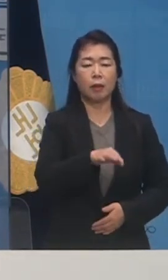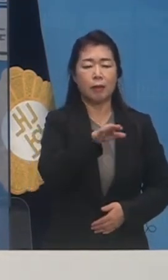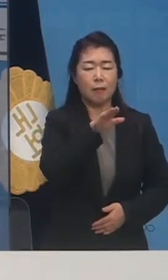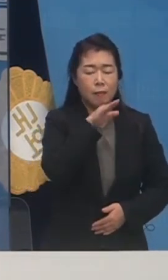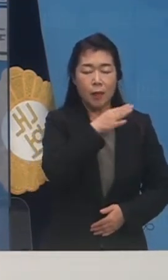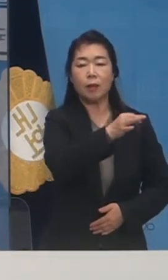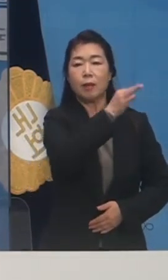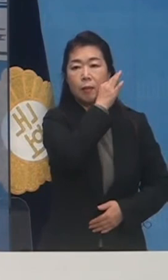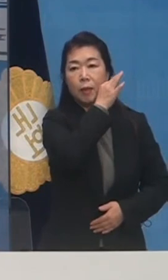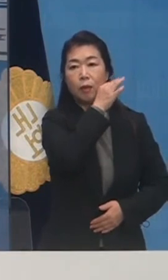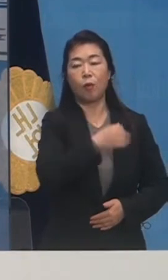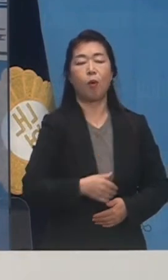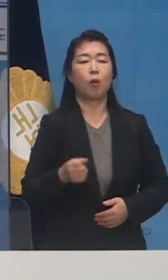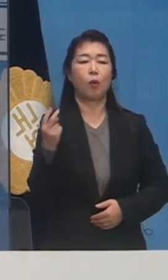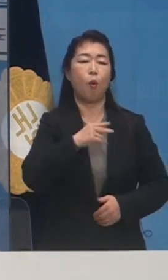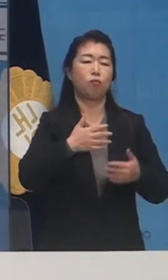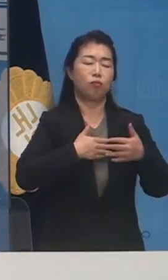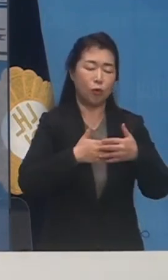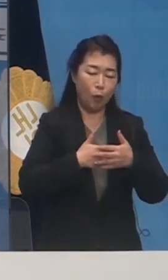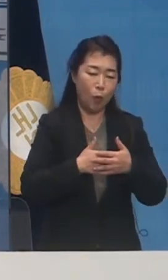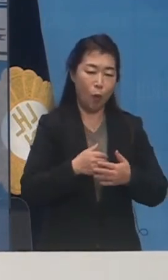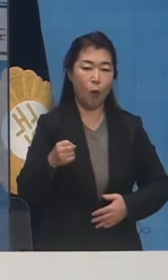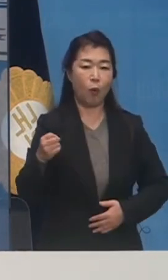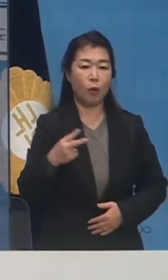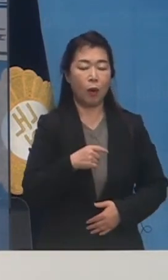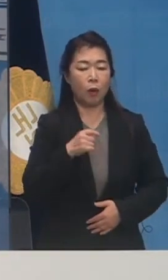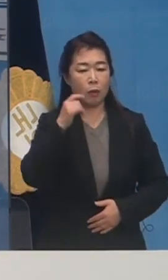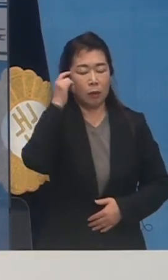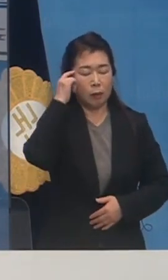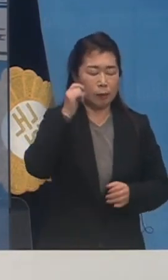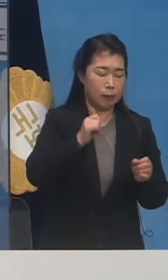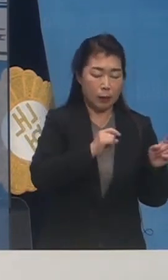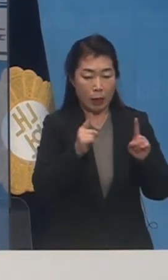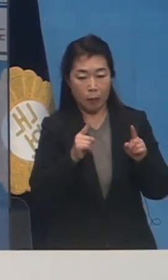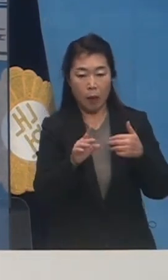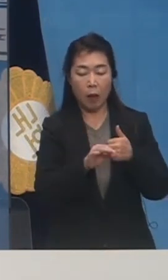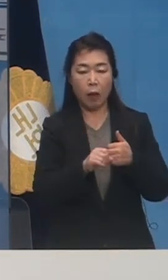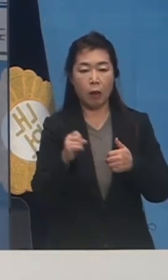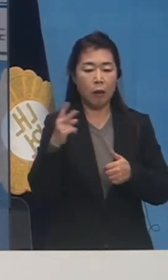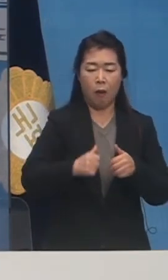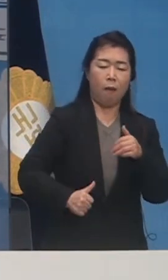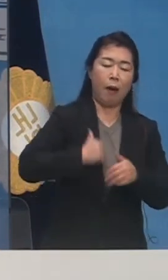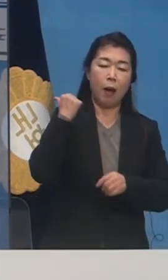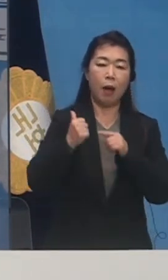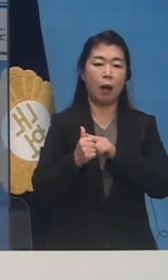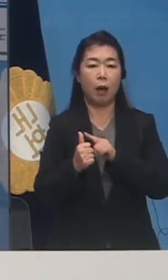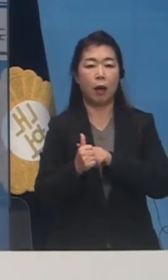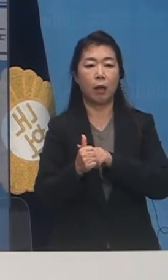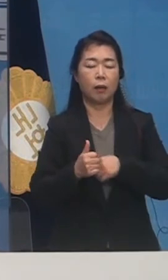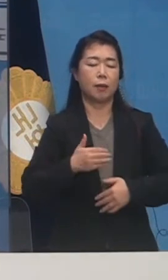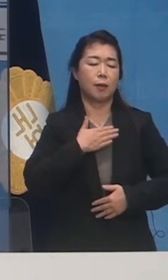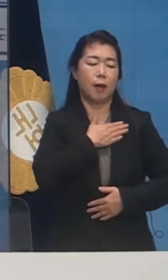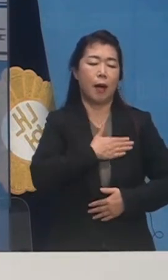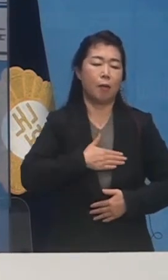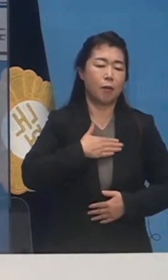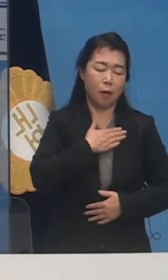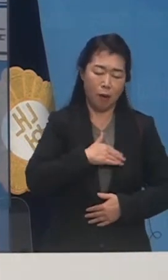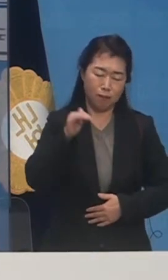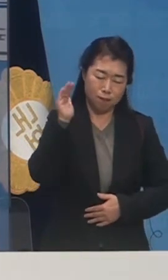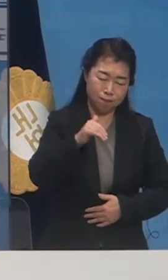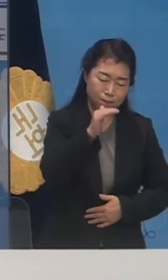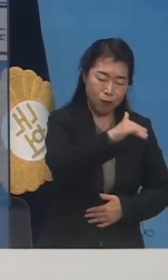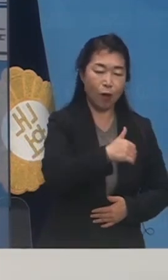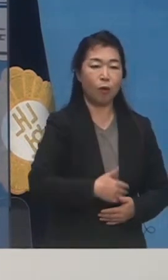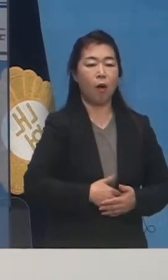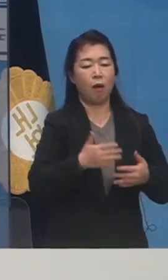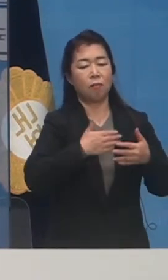수치스럽기도 하고 무섭기도 하고 정신을 차리고 나면 분노가 치밀었습니다. 불안한